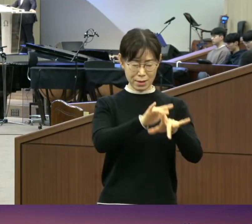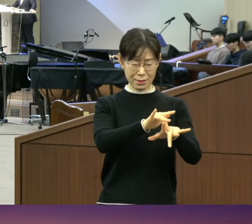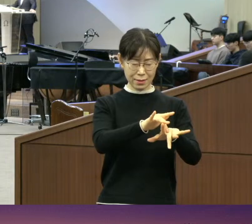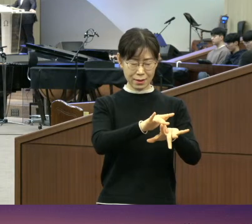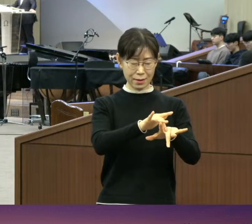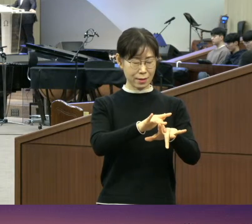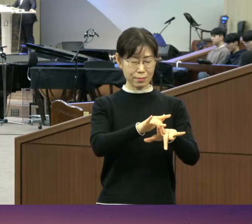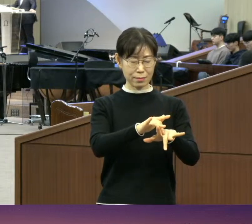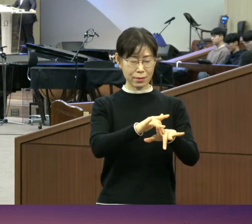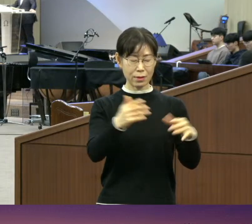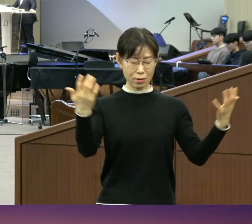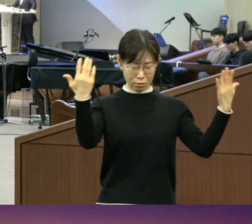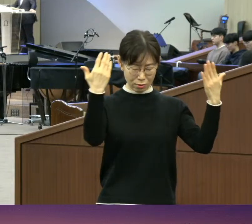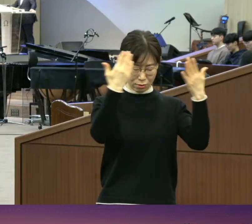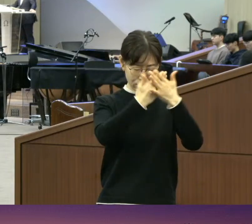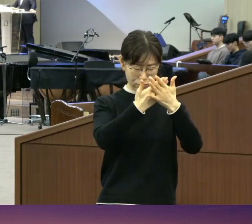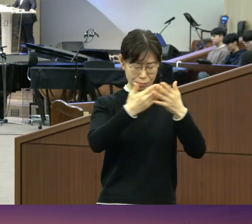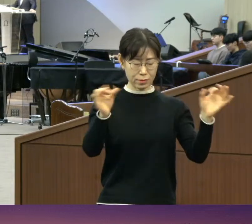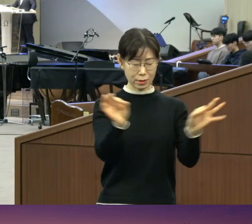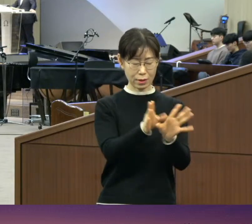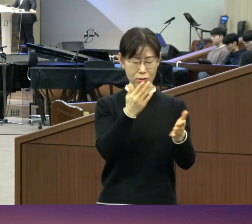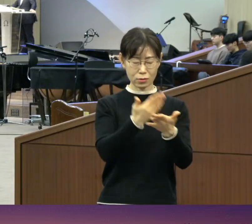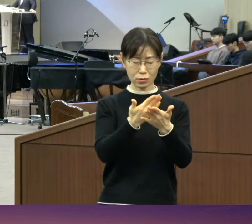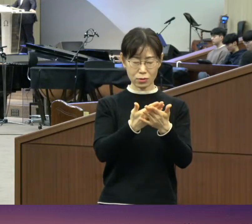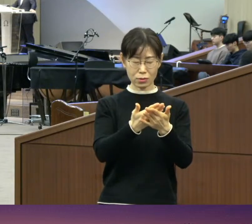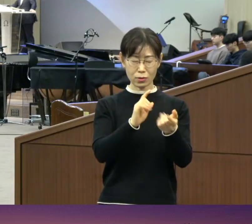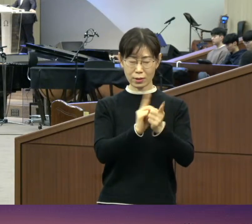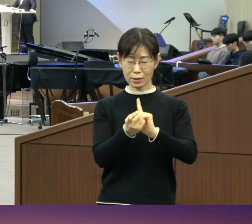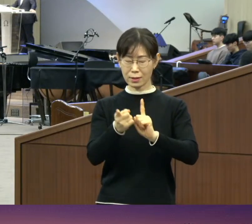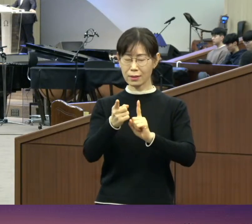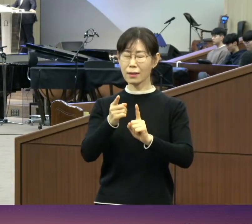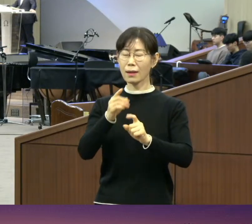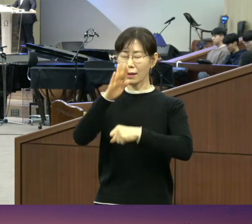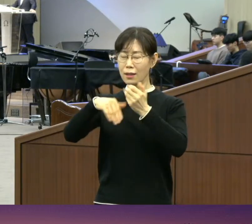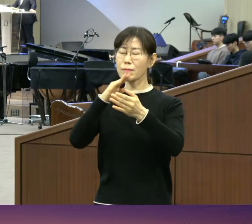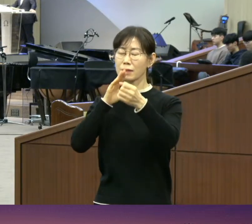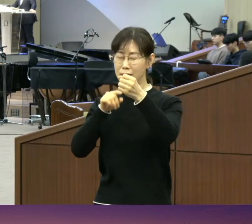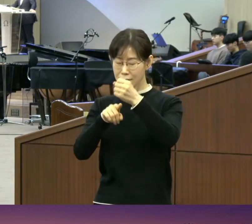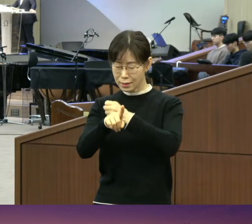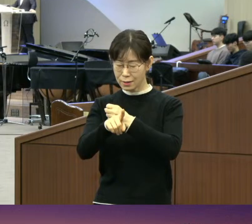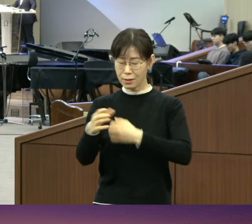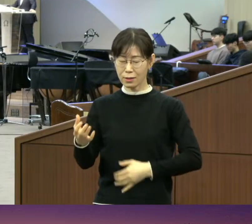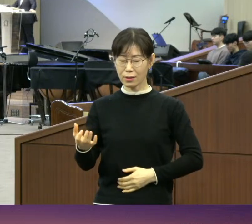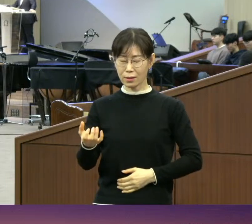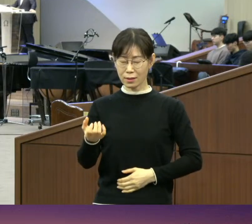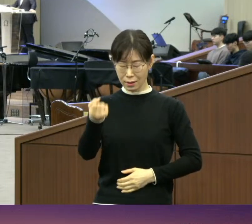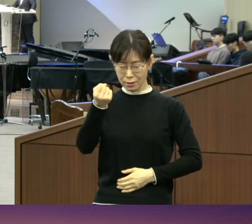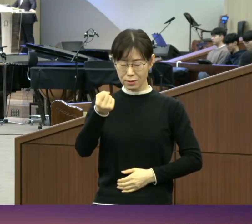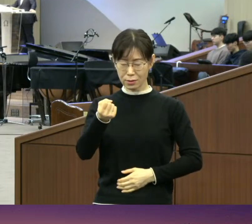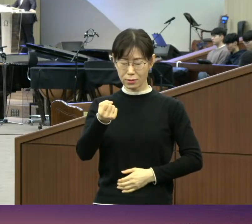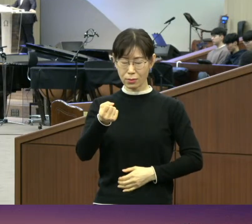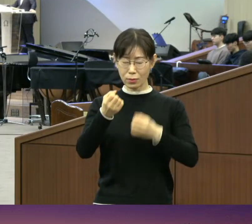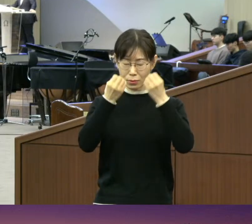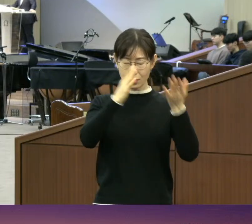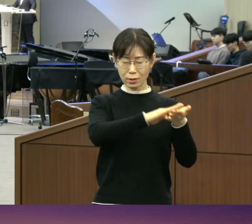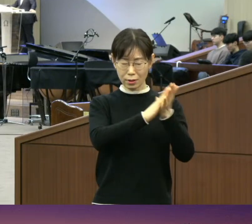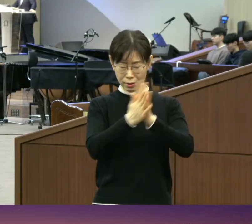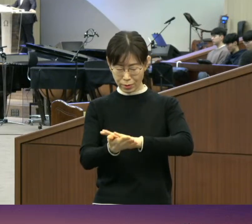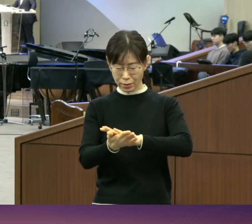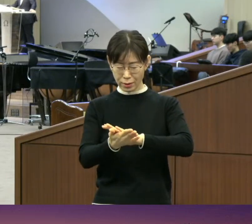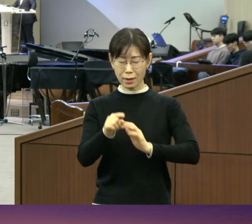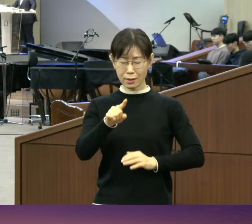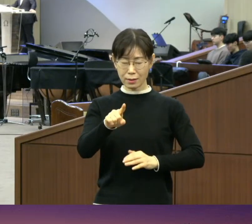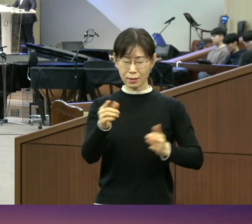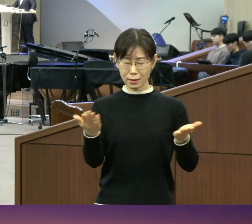사라지게 하시고 하나님의 진리로 이 땅이 새로워지는 역사가 있게 하시고 그 일을 위하여 교회들을 사용하여